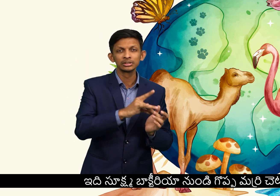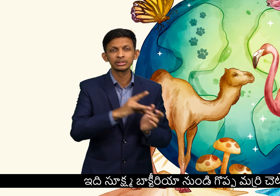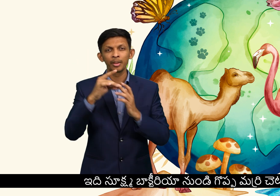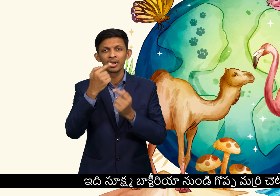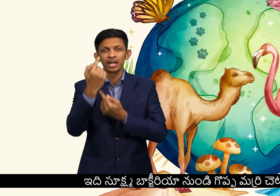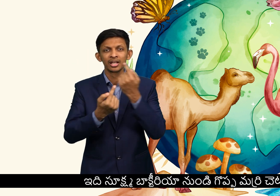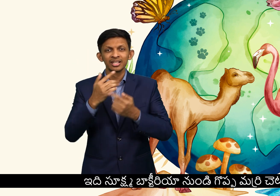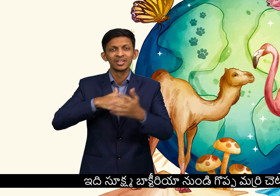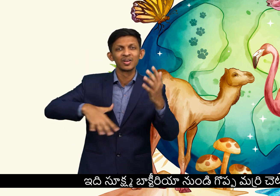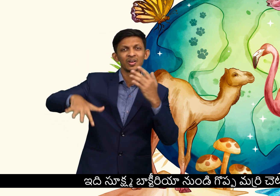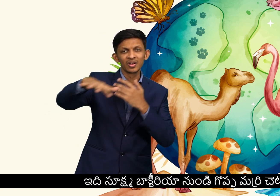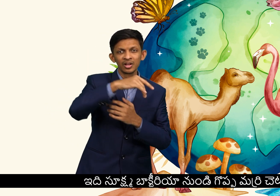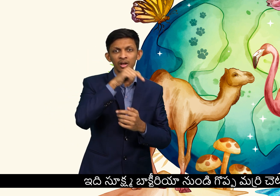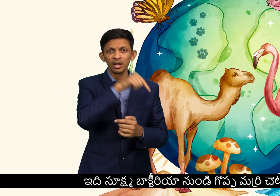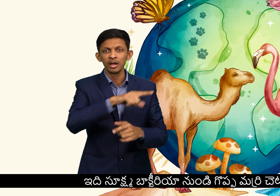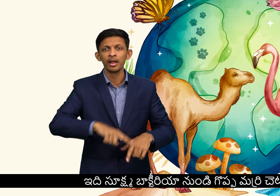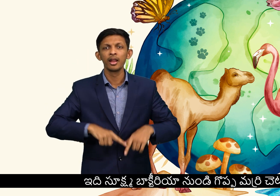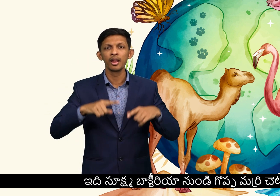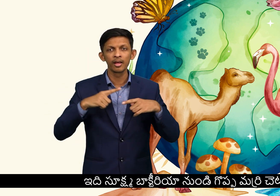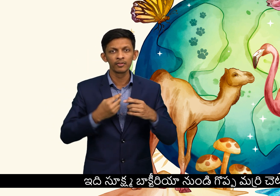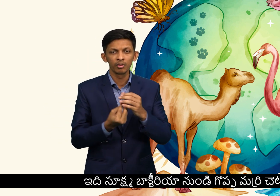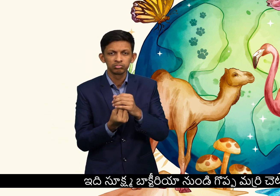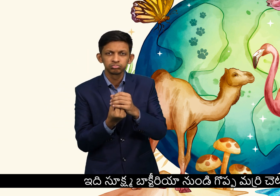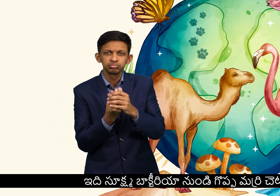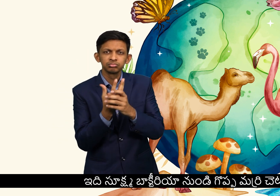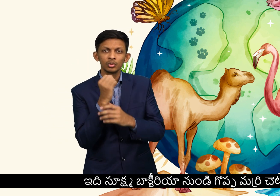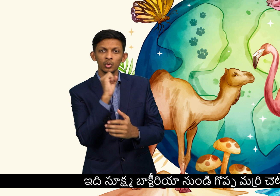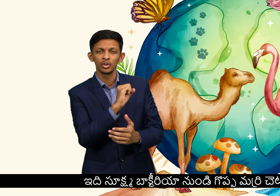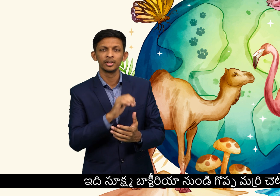నుండి గొప్ప మర్రి చెట్లు మరియు